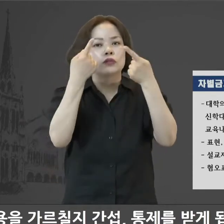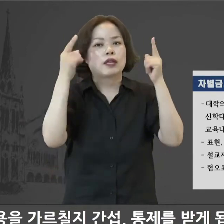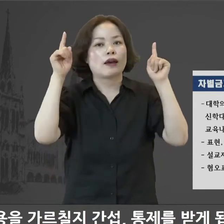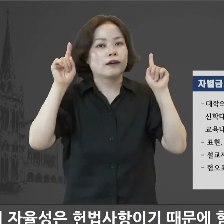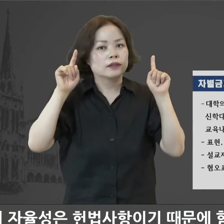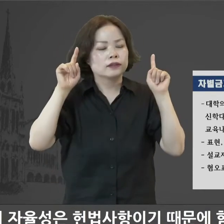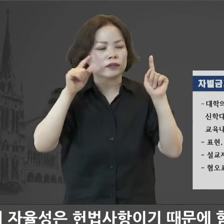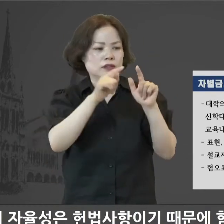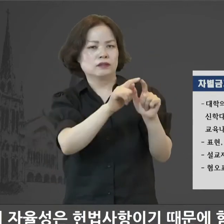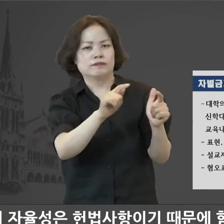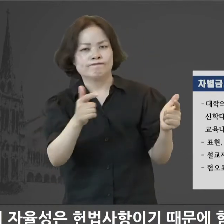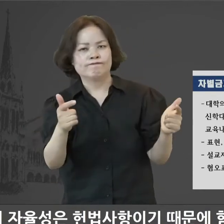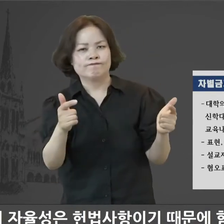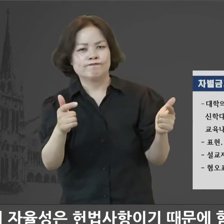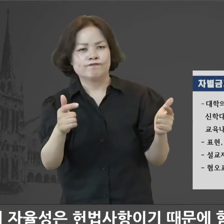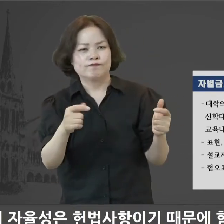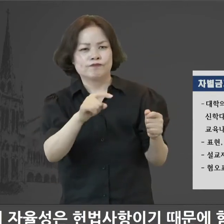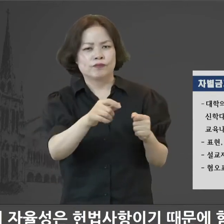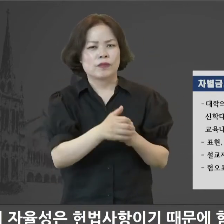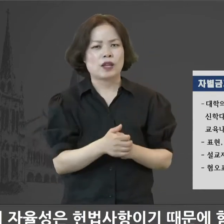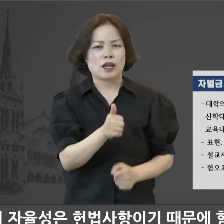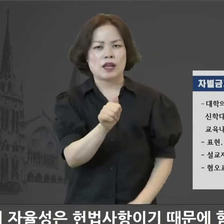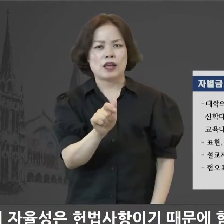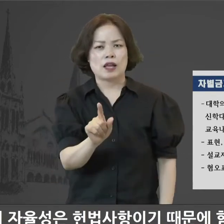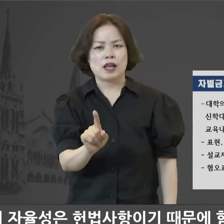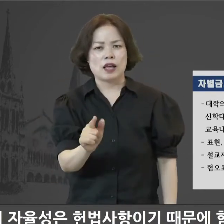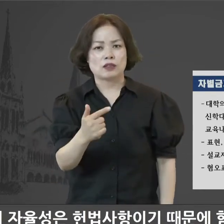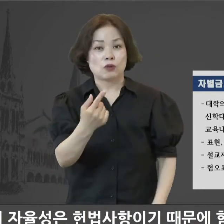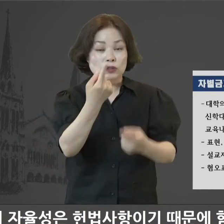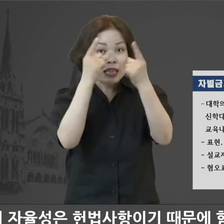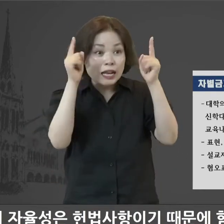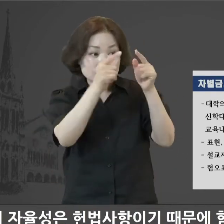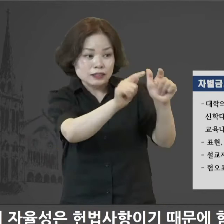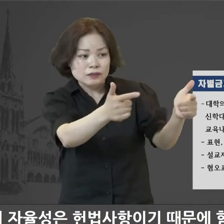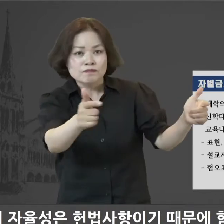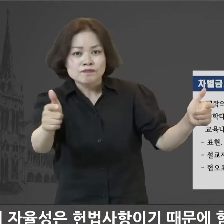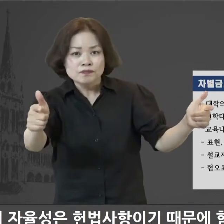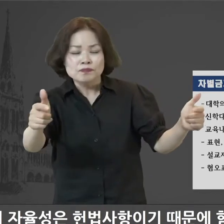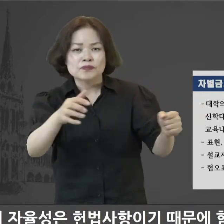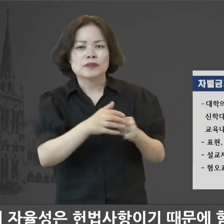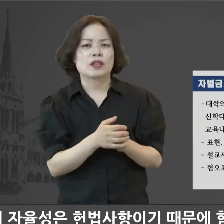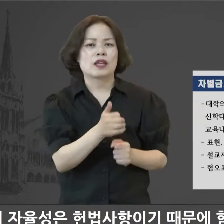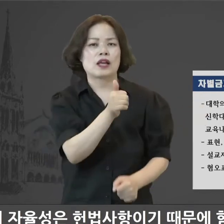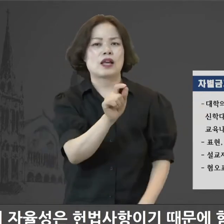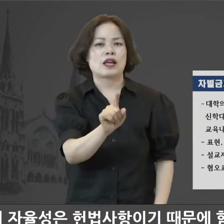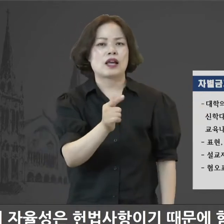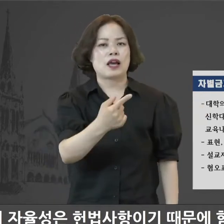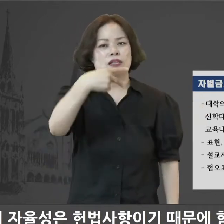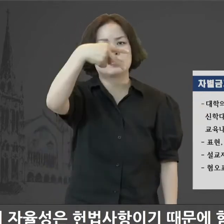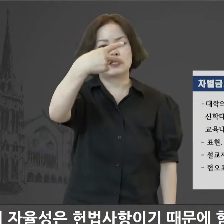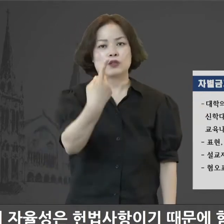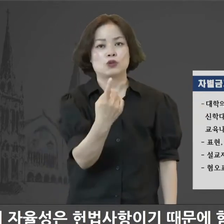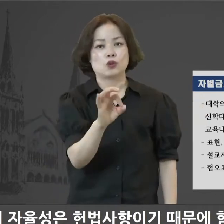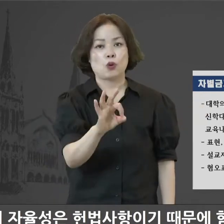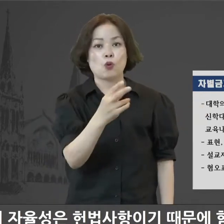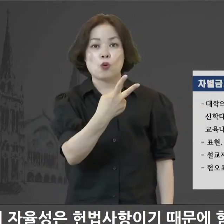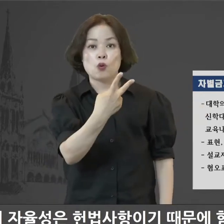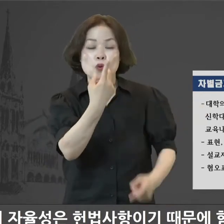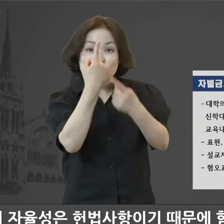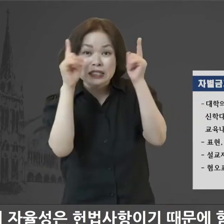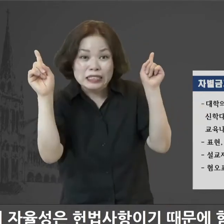이런 대학들에서 한동대 사태나 장신대 사태들이 있었죠. 그럴 때 한동대 사태 같은 거는 가장 치명적이었던